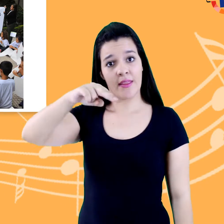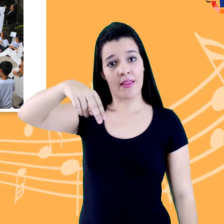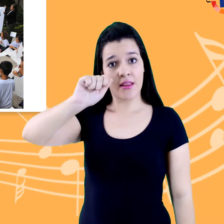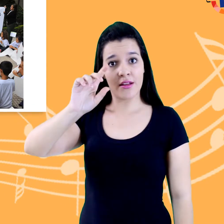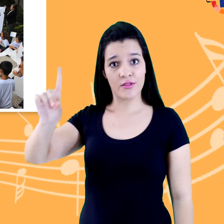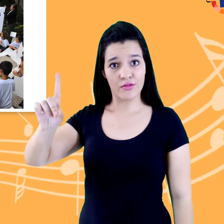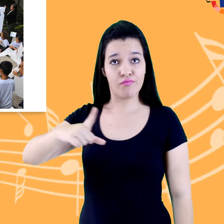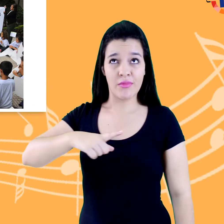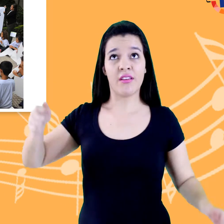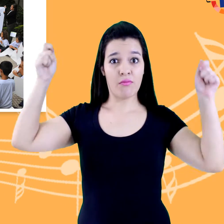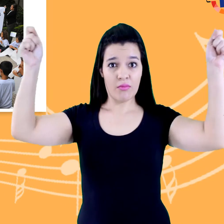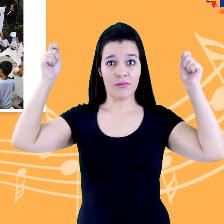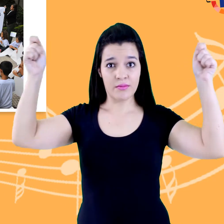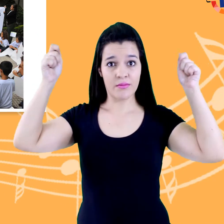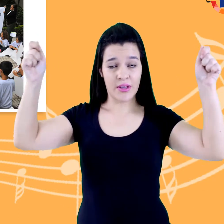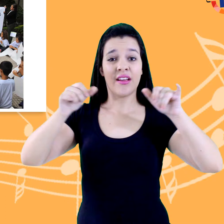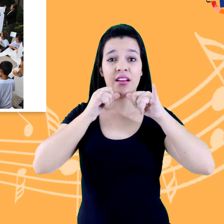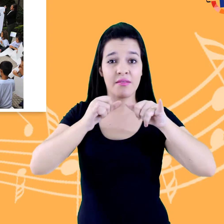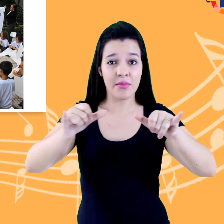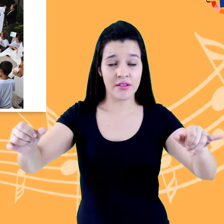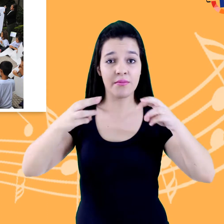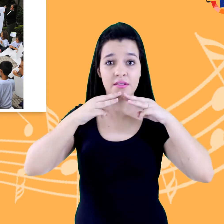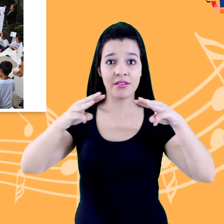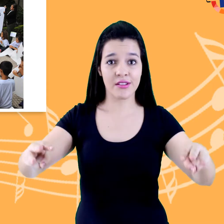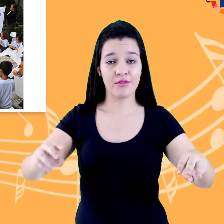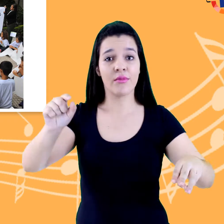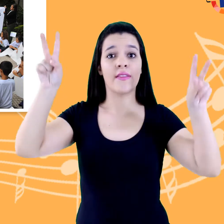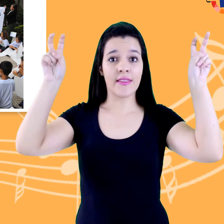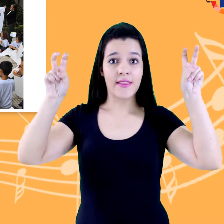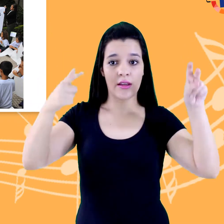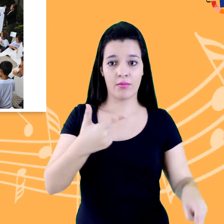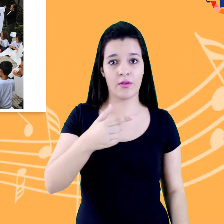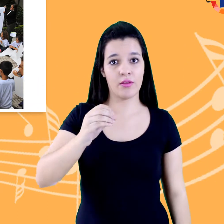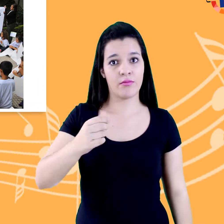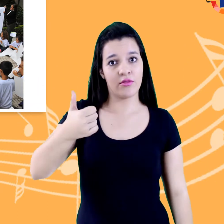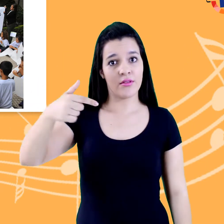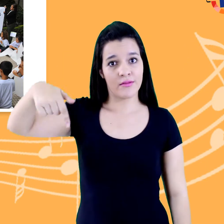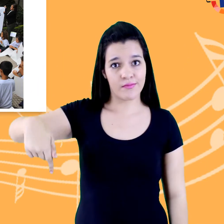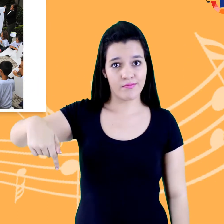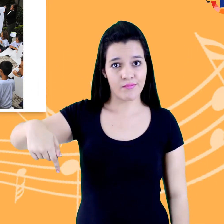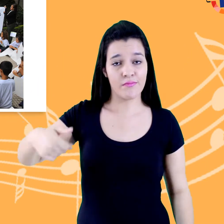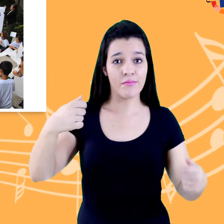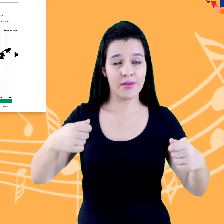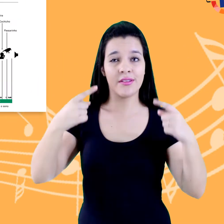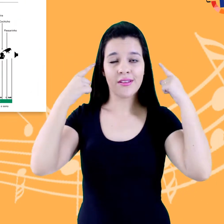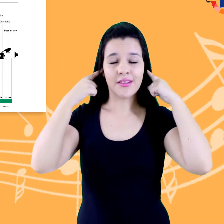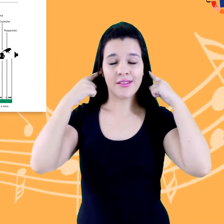manifestantes carregarão faixas com mensagens do tema de 2017, Conforto Acústico e